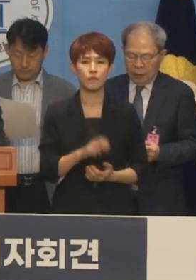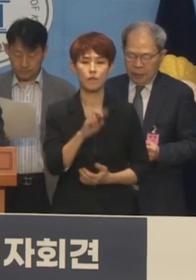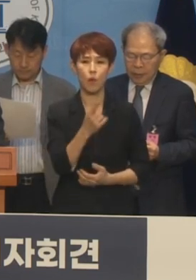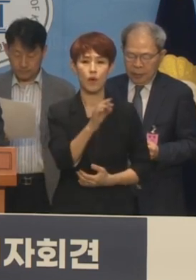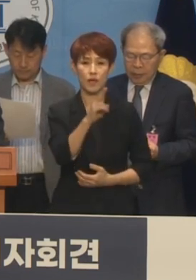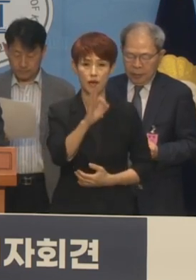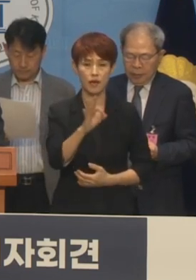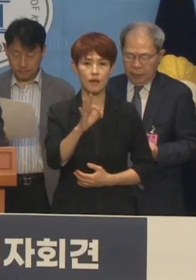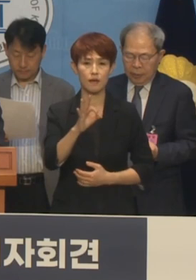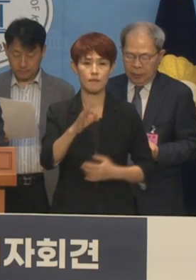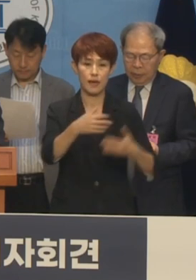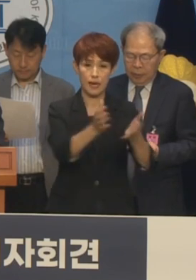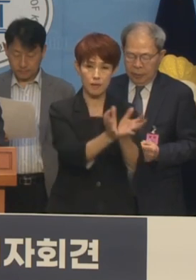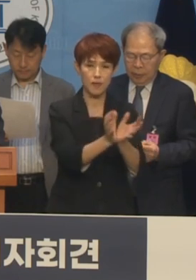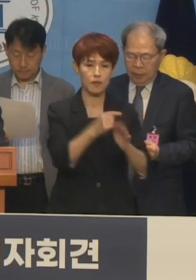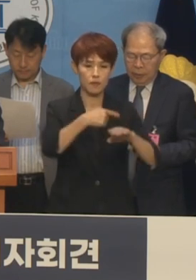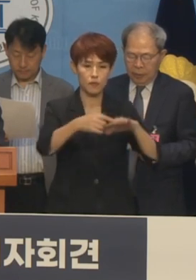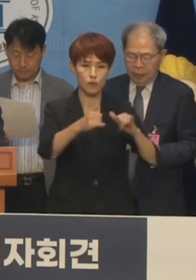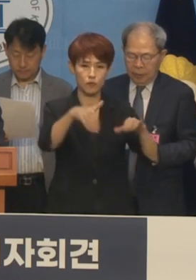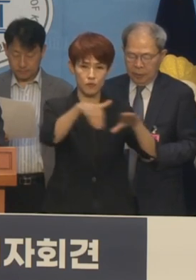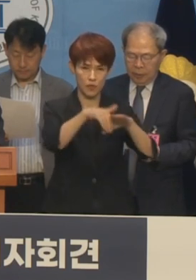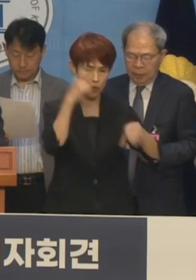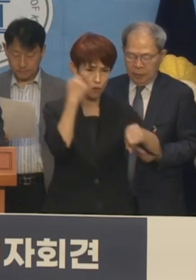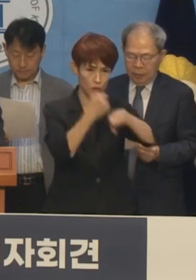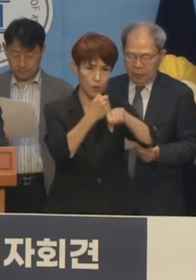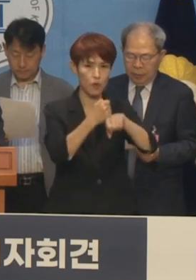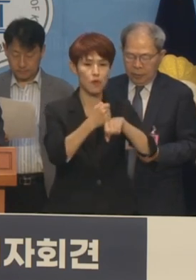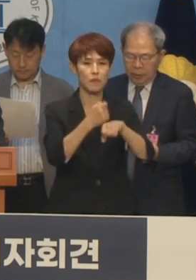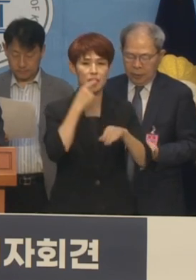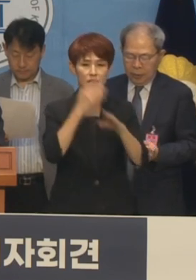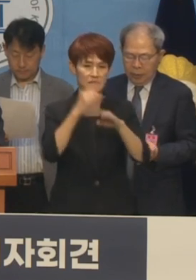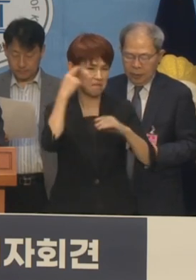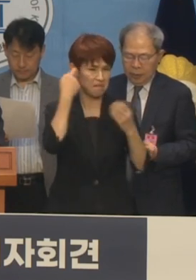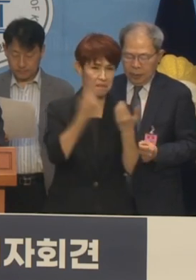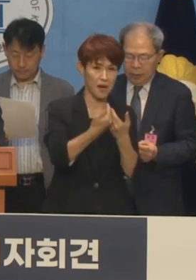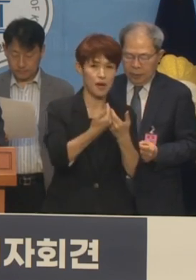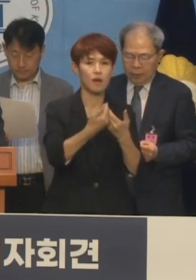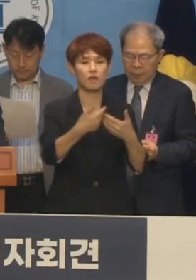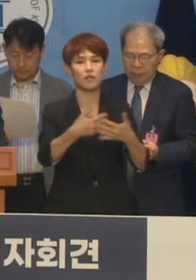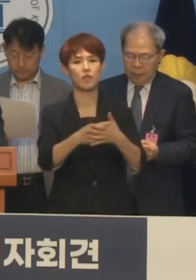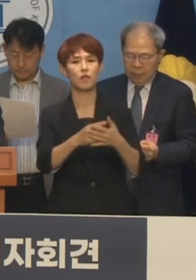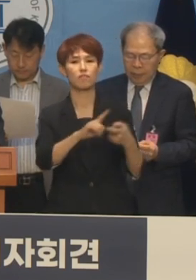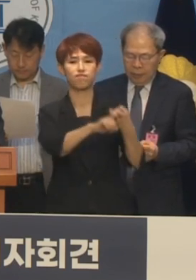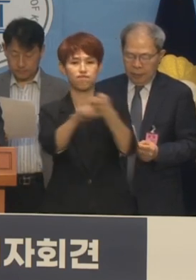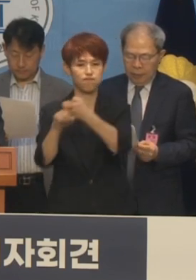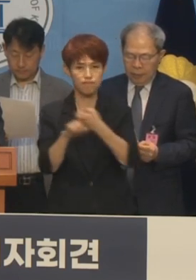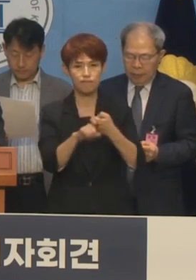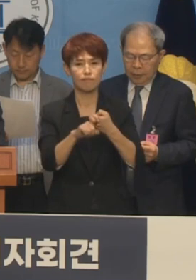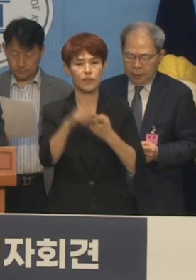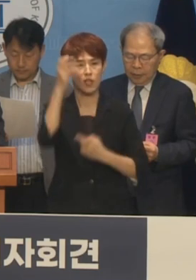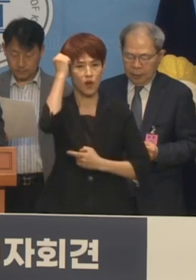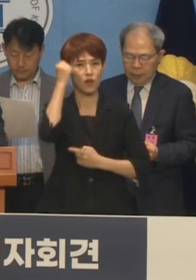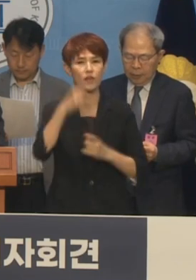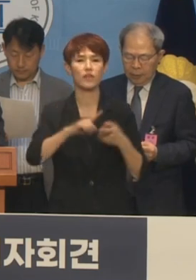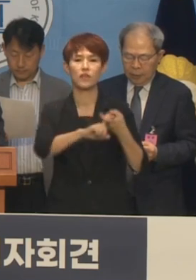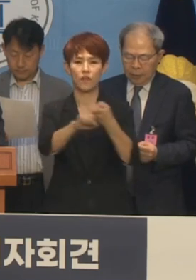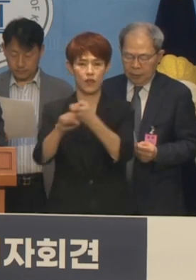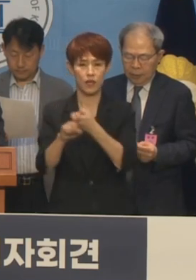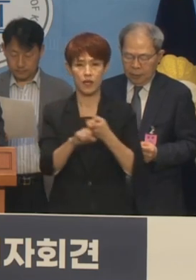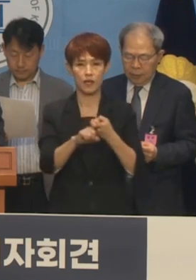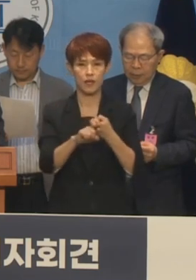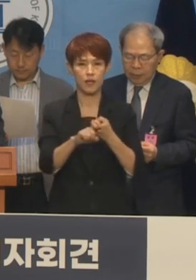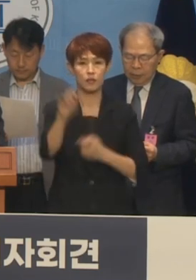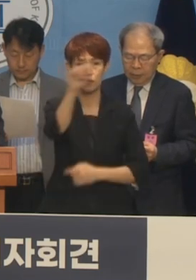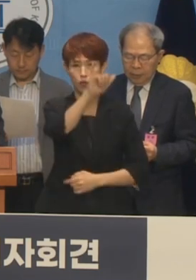아카데미, 민족문제연구소, 반민특위 국회 뿌락지 기억연대, 4.1 혁명회,